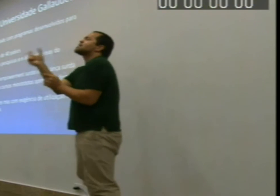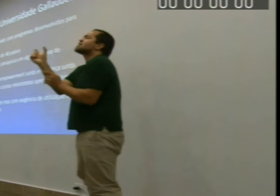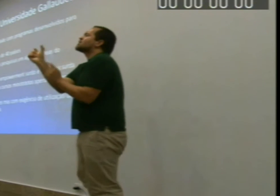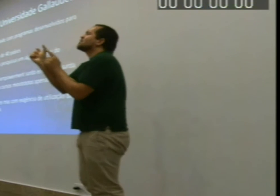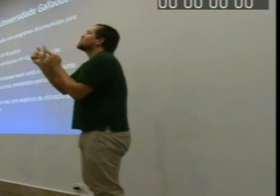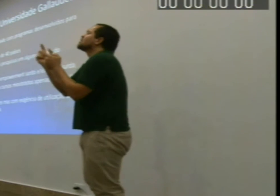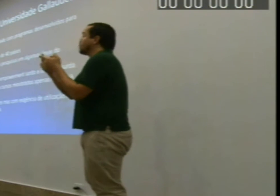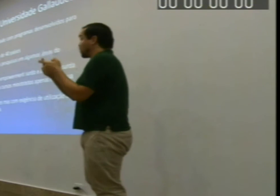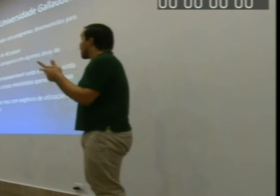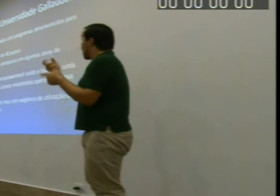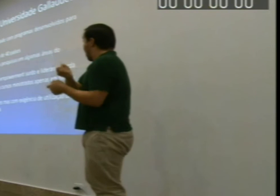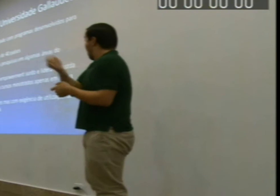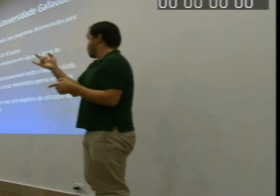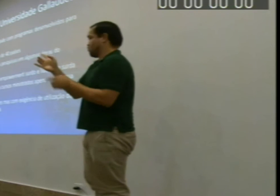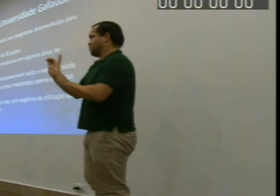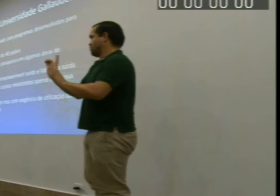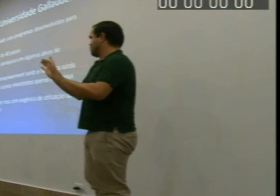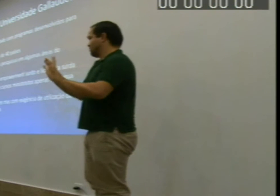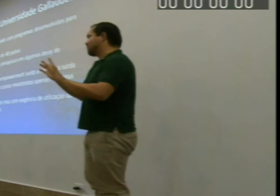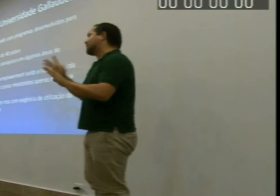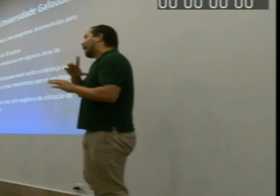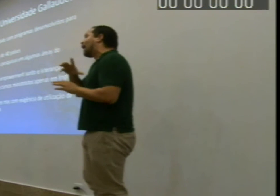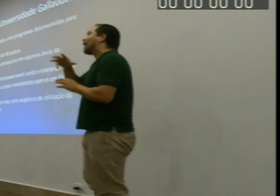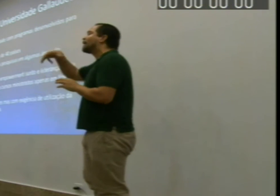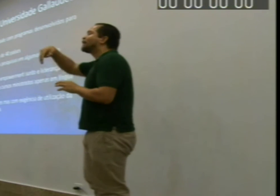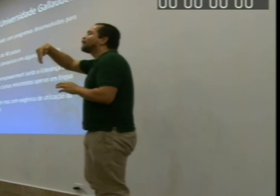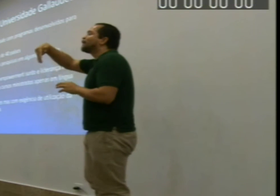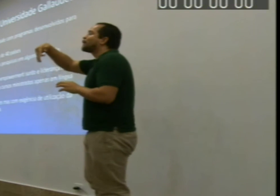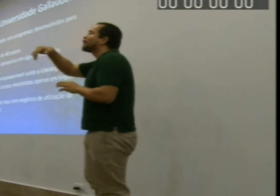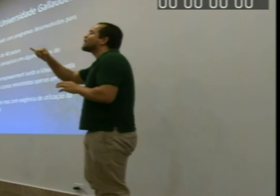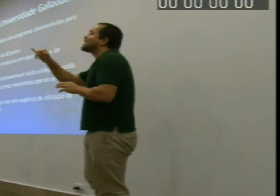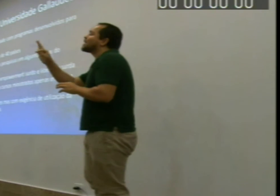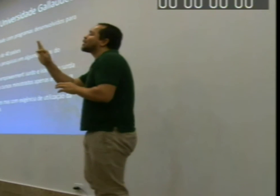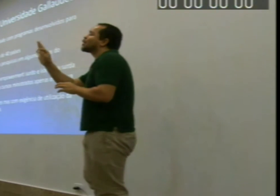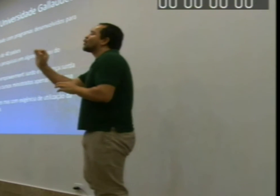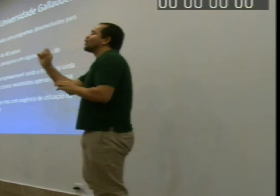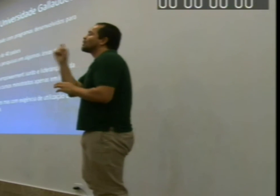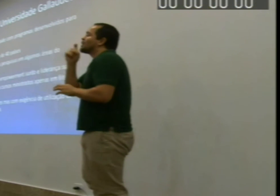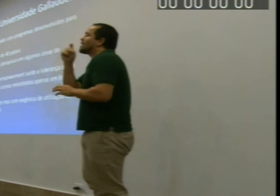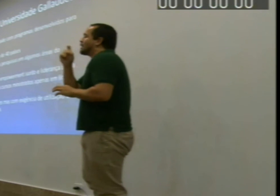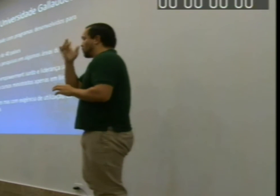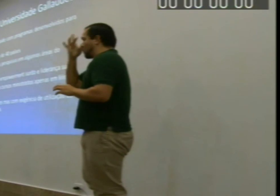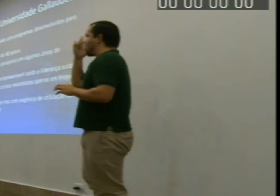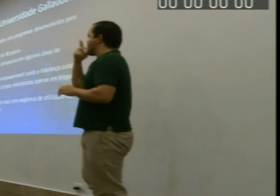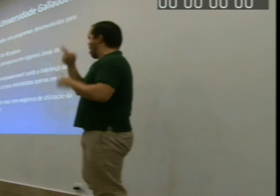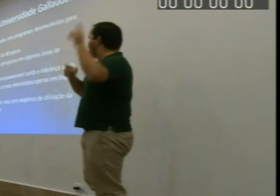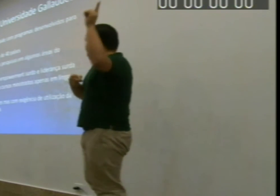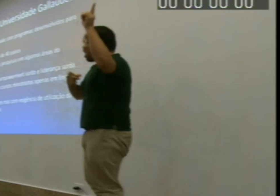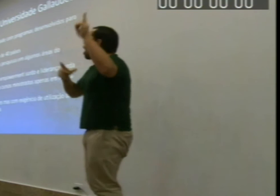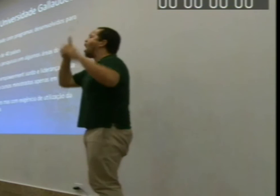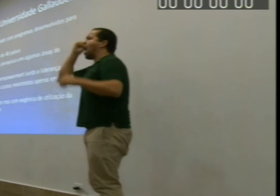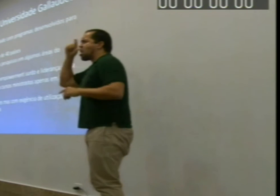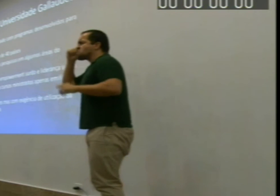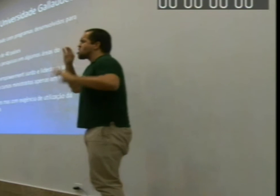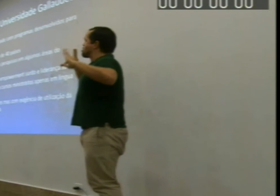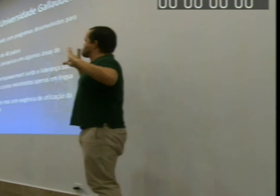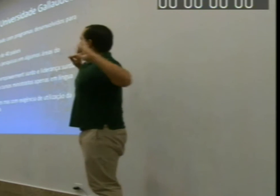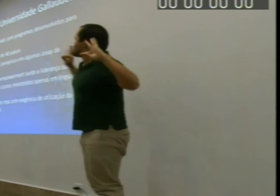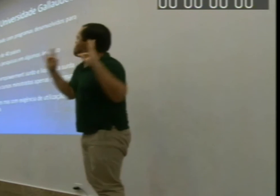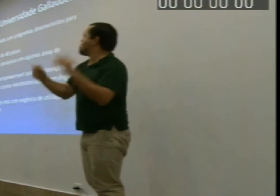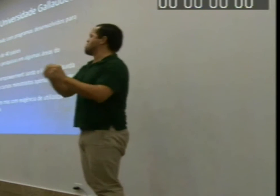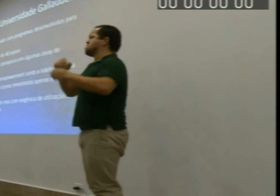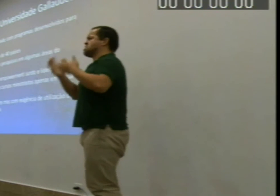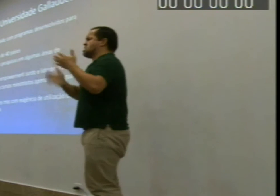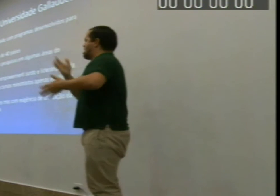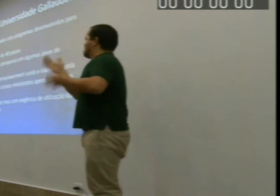mas por que quase todos porque não são todos porque é um mito é uma mentira que a